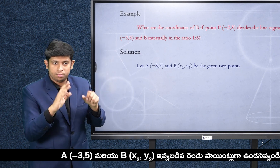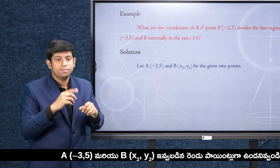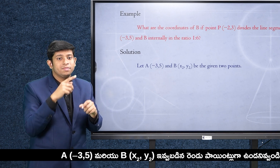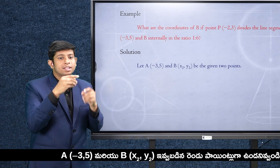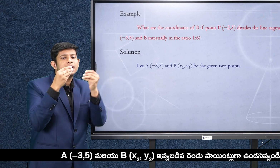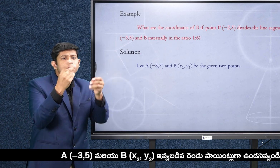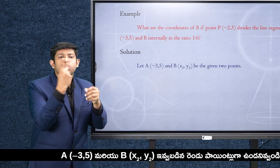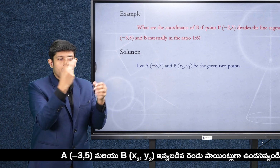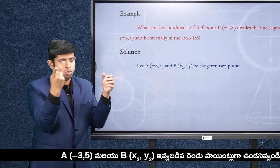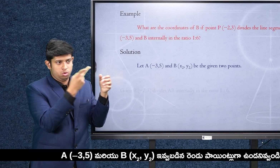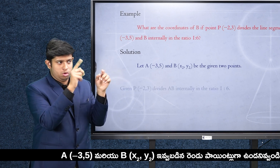ఉండనివ్వండి